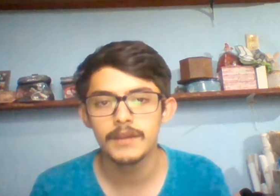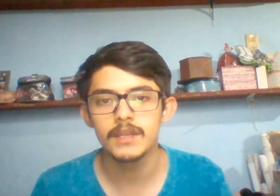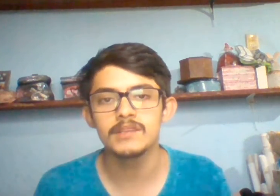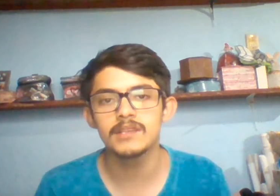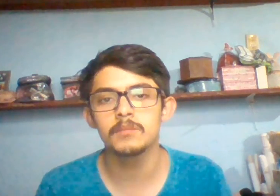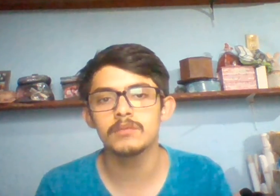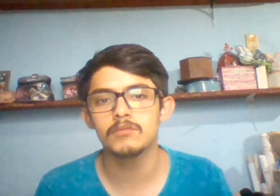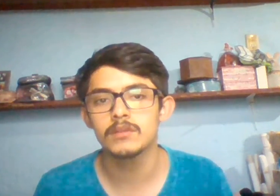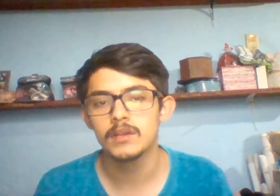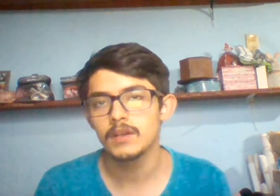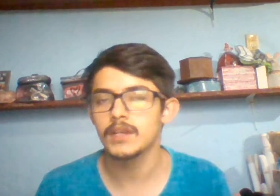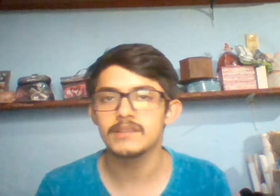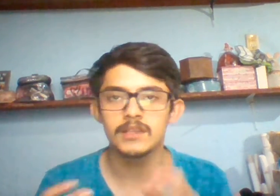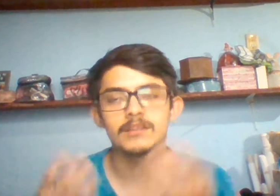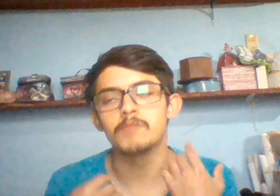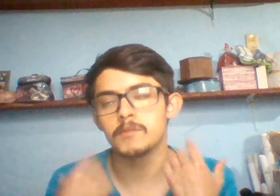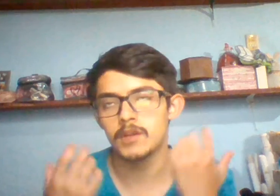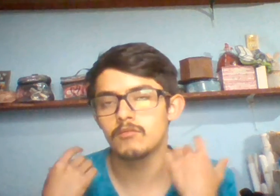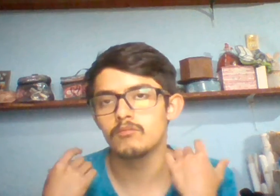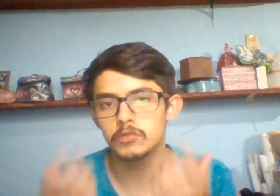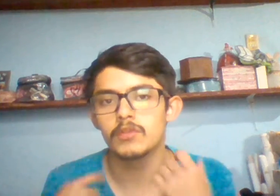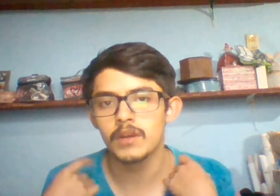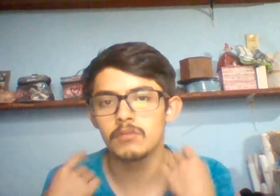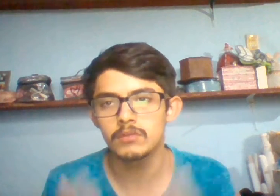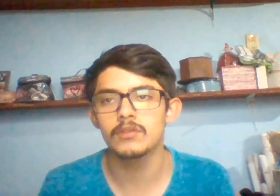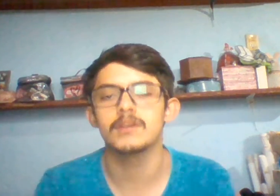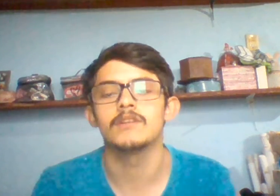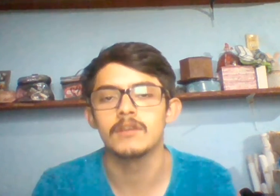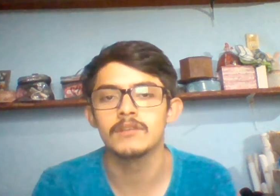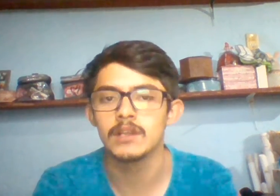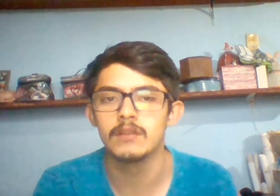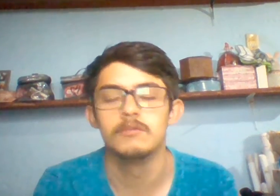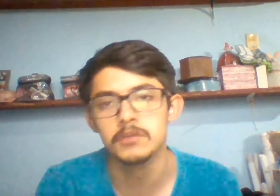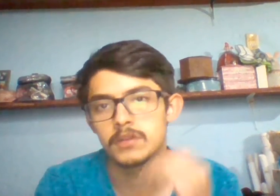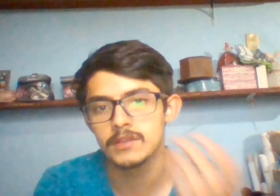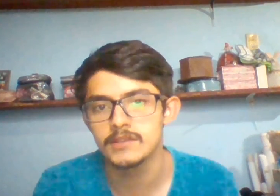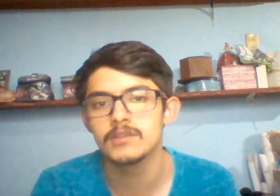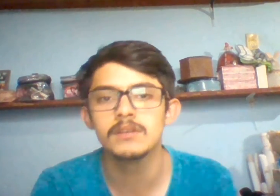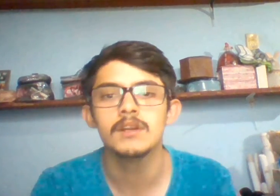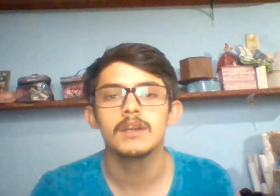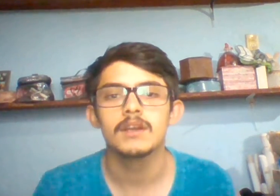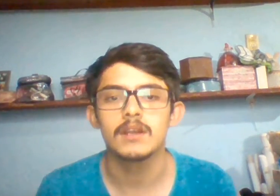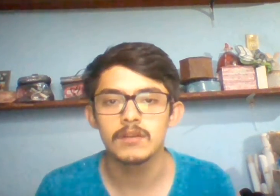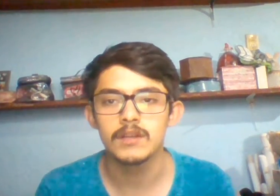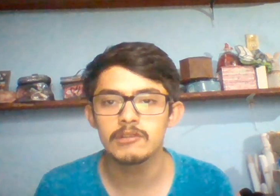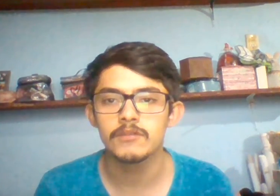que bueno, que este es el primer motor reductor que salió, bueno, que existió, que lo que hizo fue